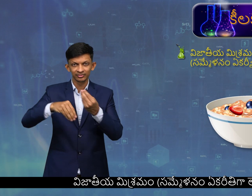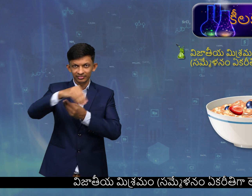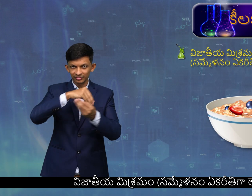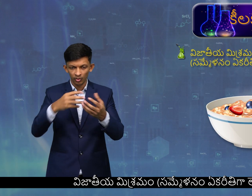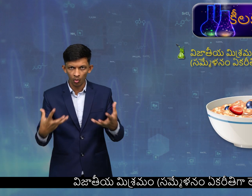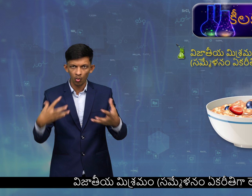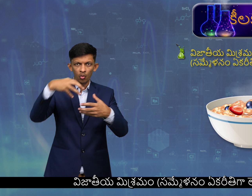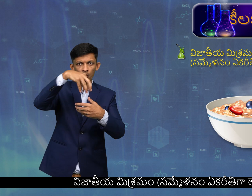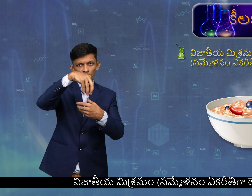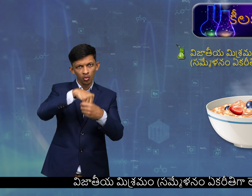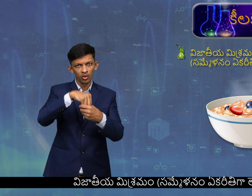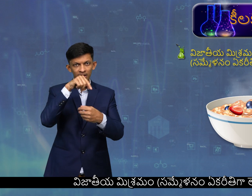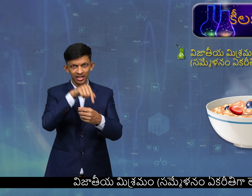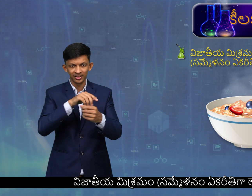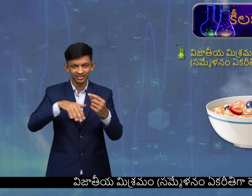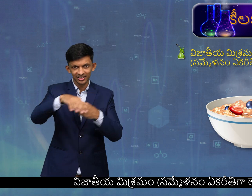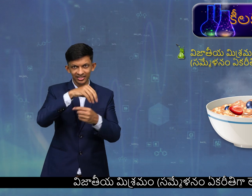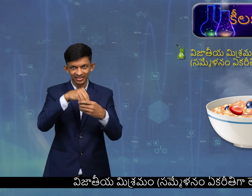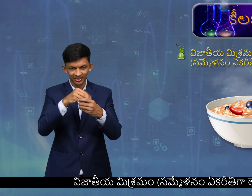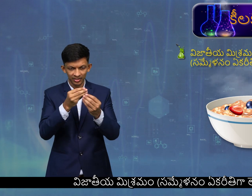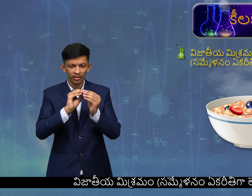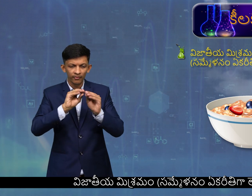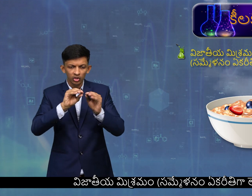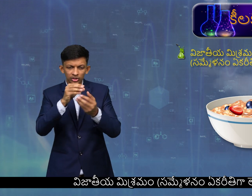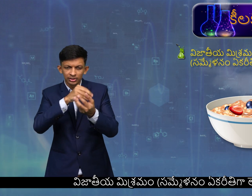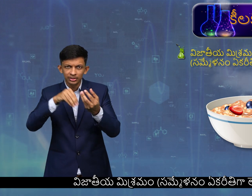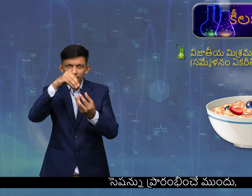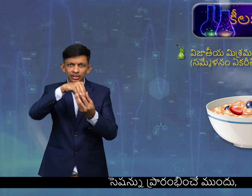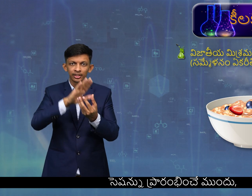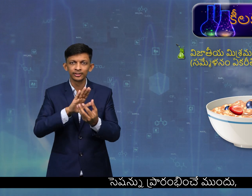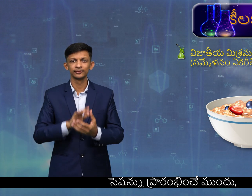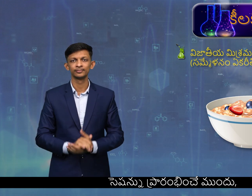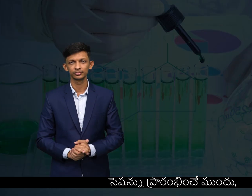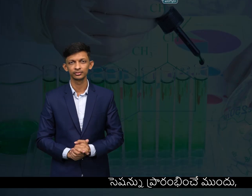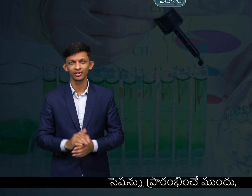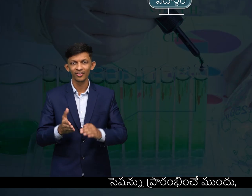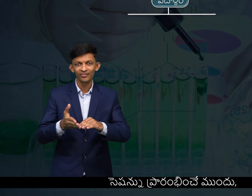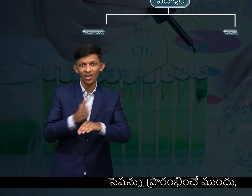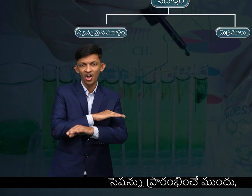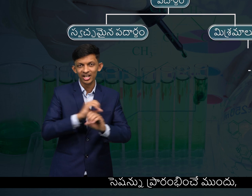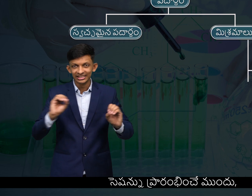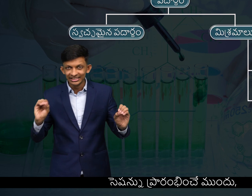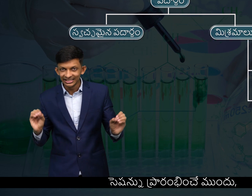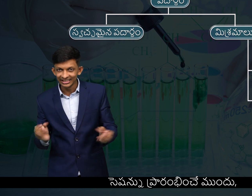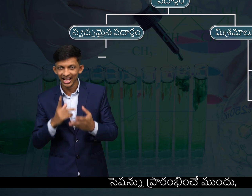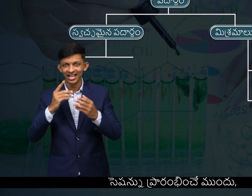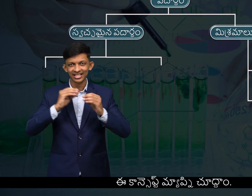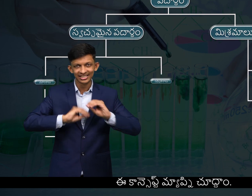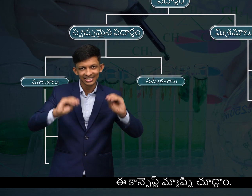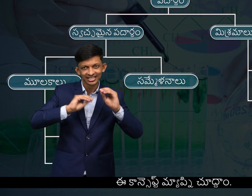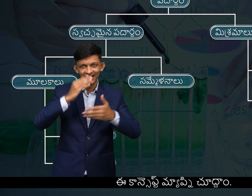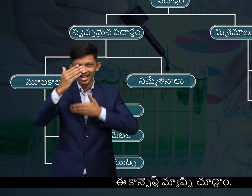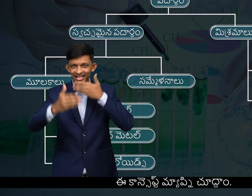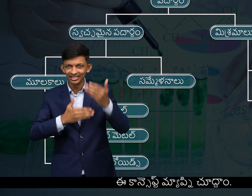విజాతీయ మిశ్రమం, సమ్మేళనం ఏకరీతిగా లేదు. సెషన్ను ప్రారంభించే ముందు